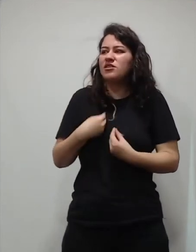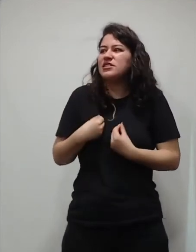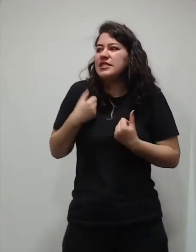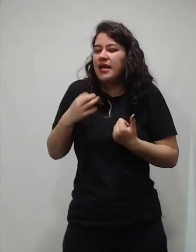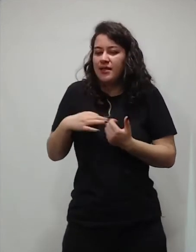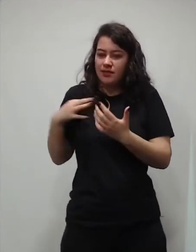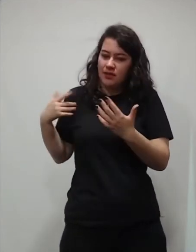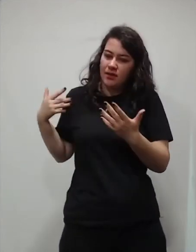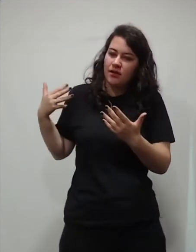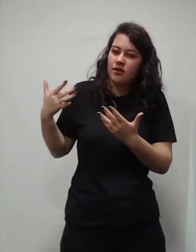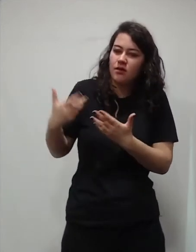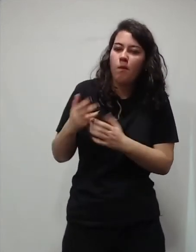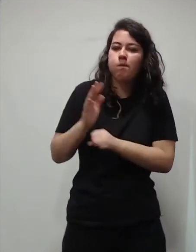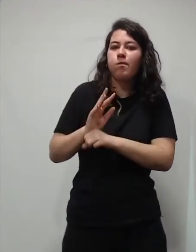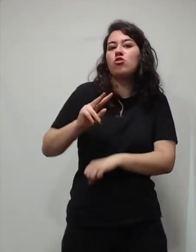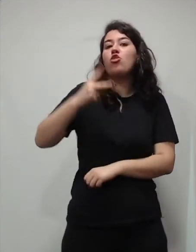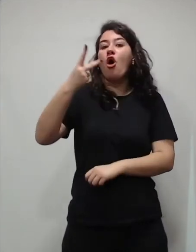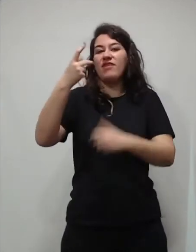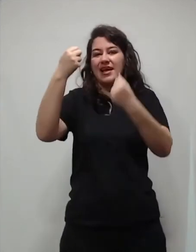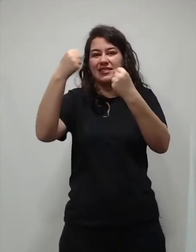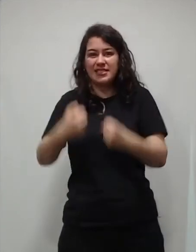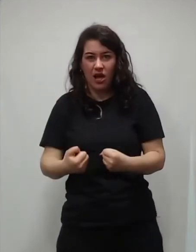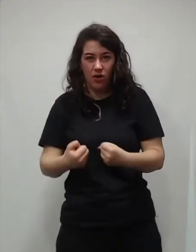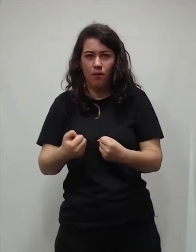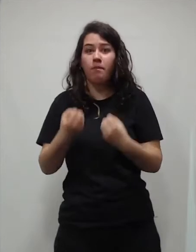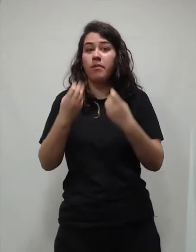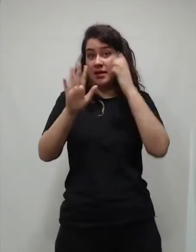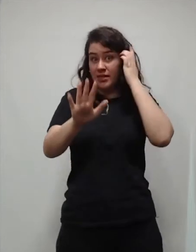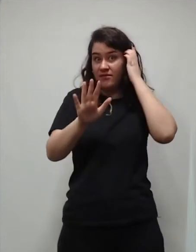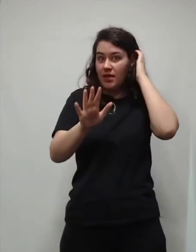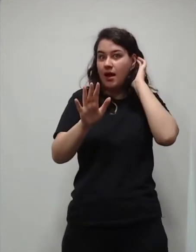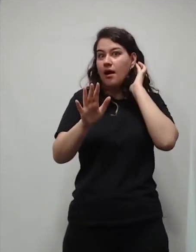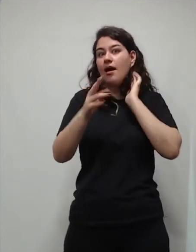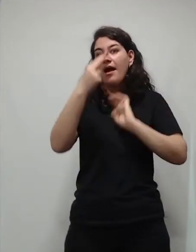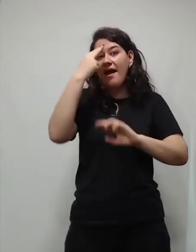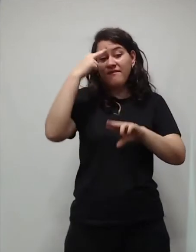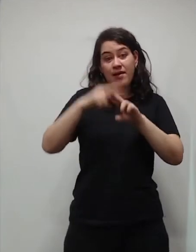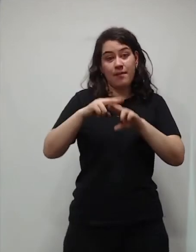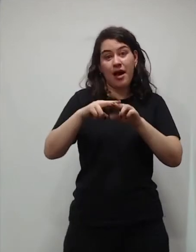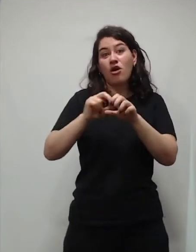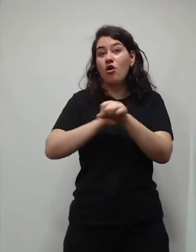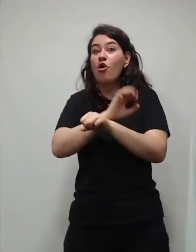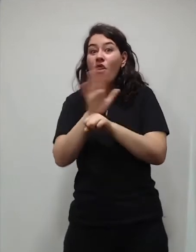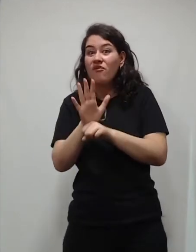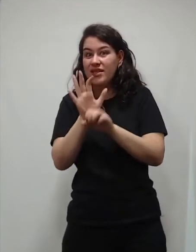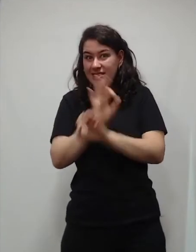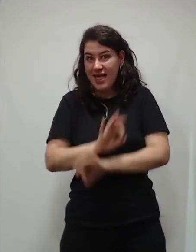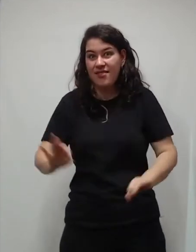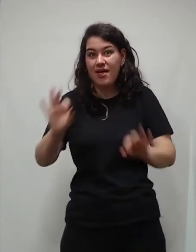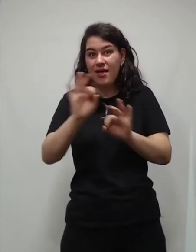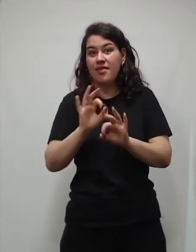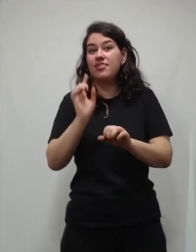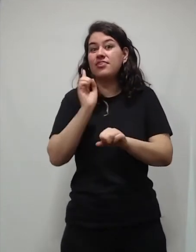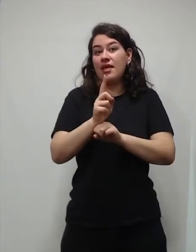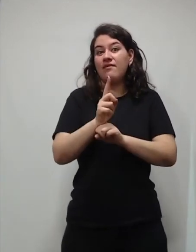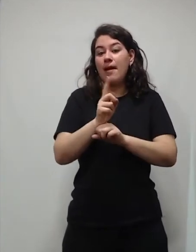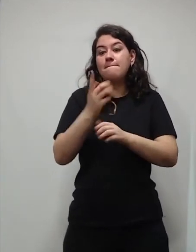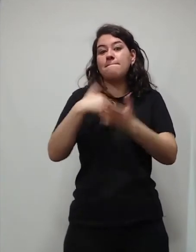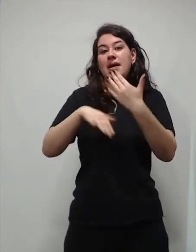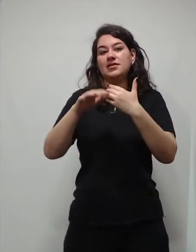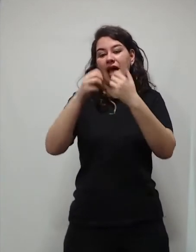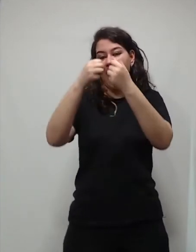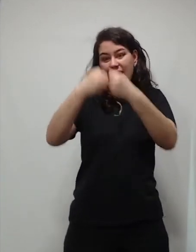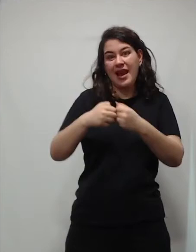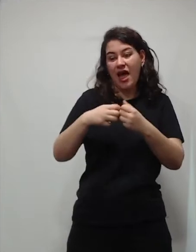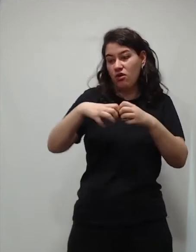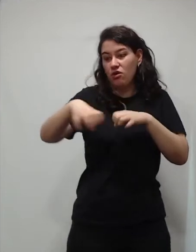transitaron el doble encierro? Porque para que no enfermaran de COVID debieron quedar aún más